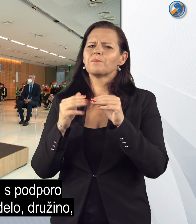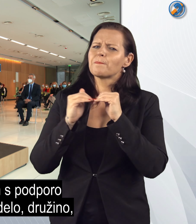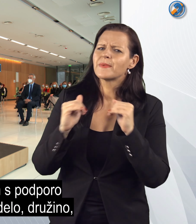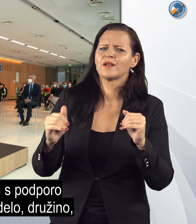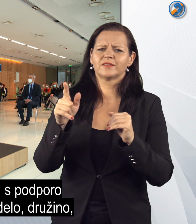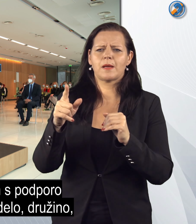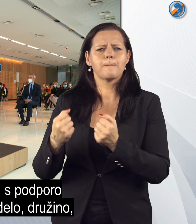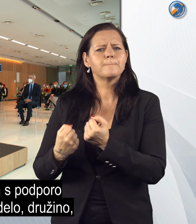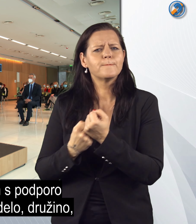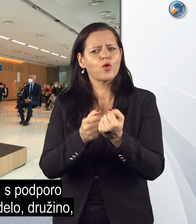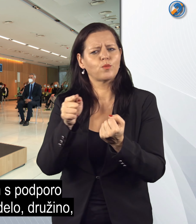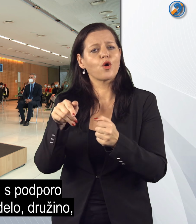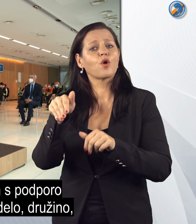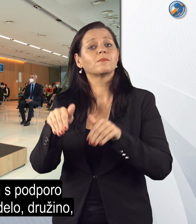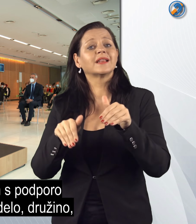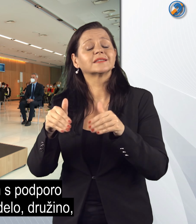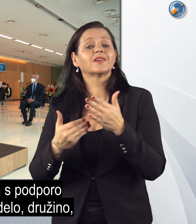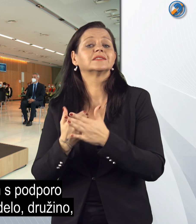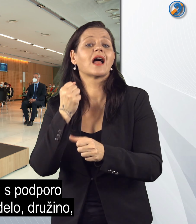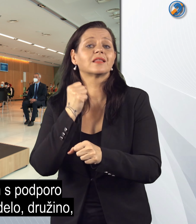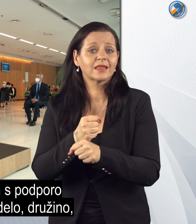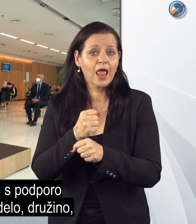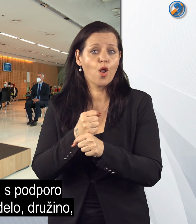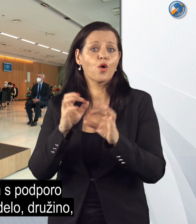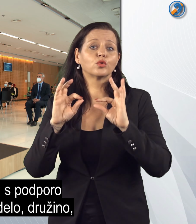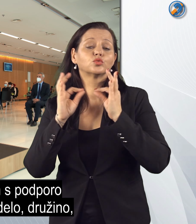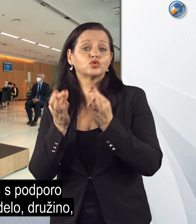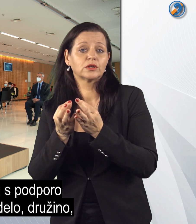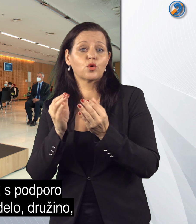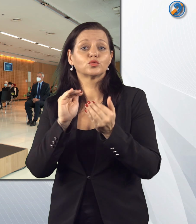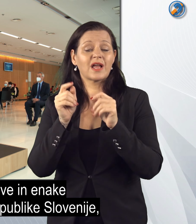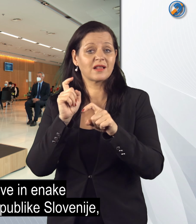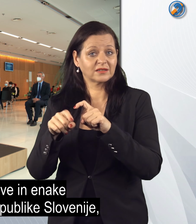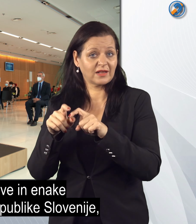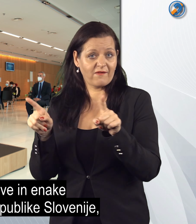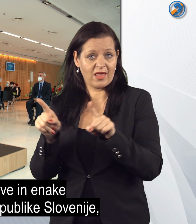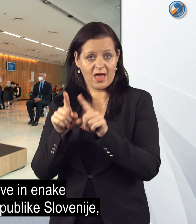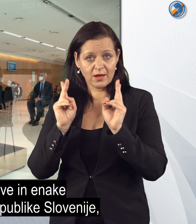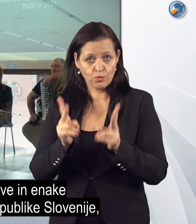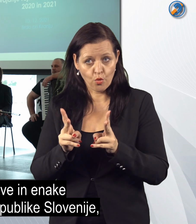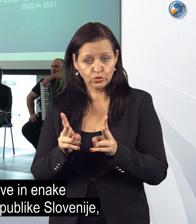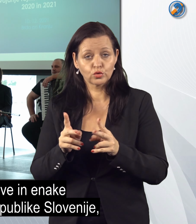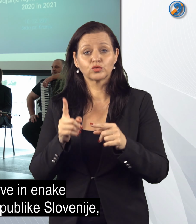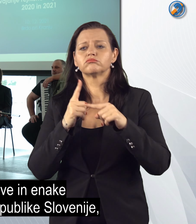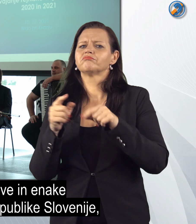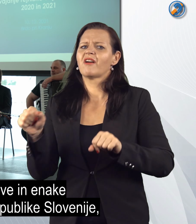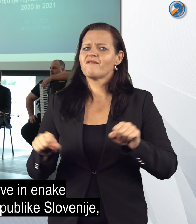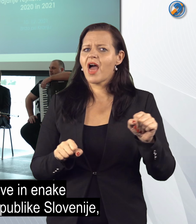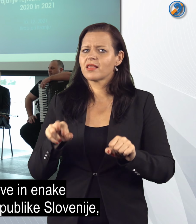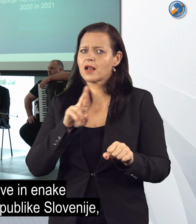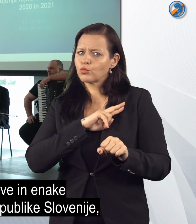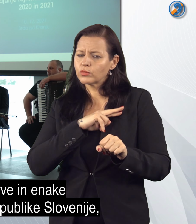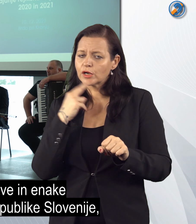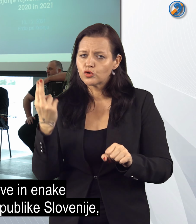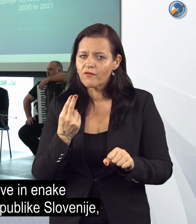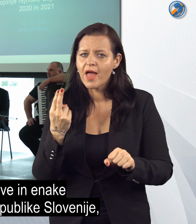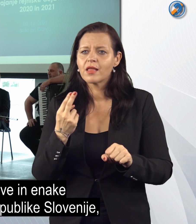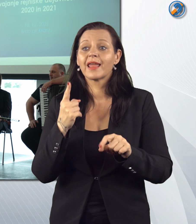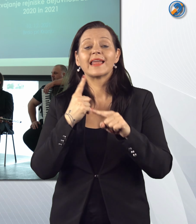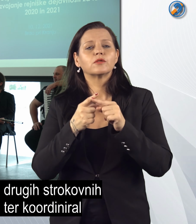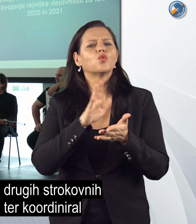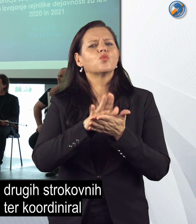za delo, družino, socialne zadeve in enake možnosti, Vlade Republike Slovenije, uporabnikov in vseh drugih